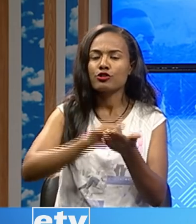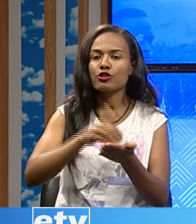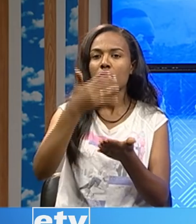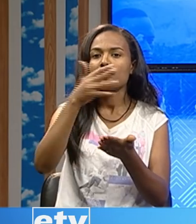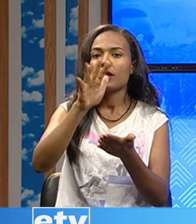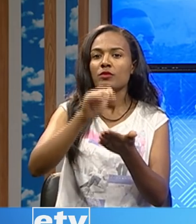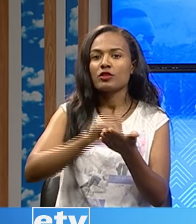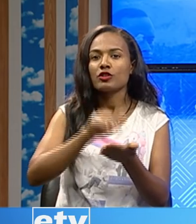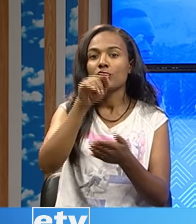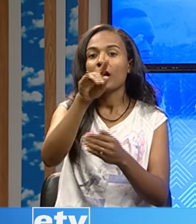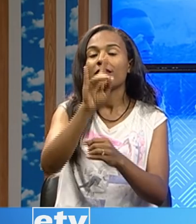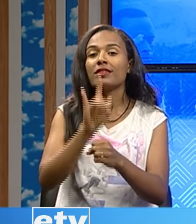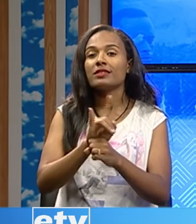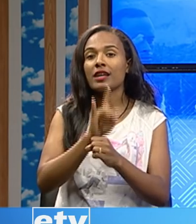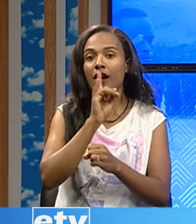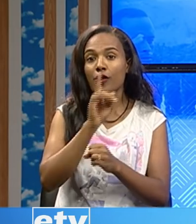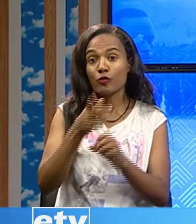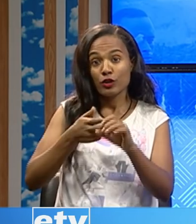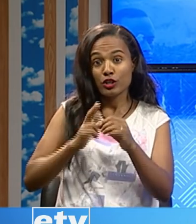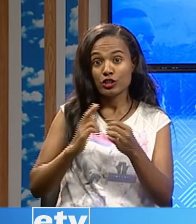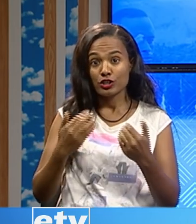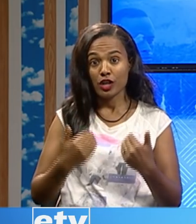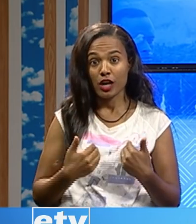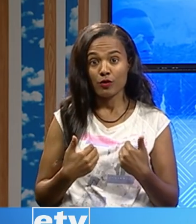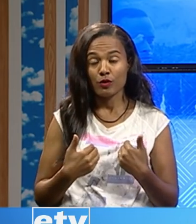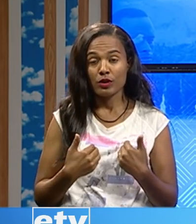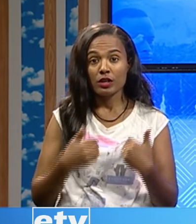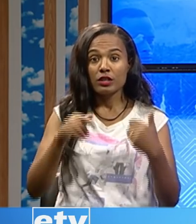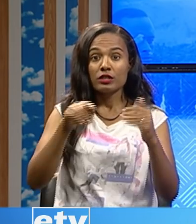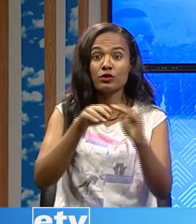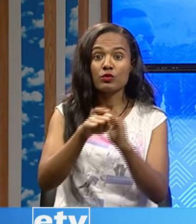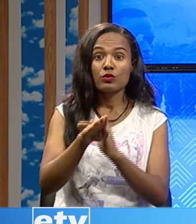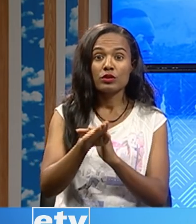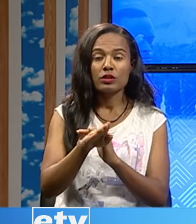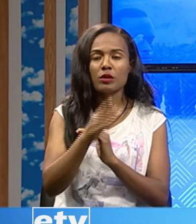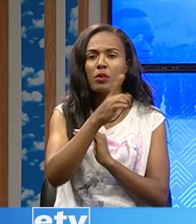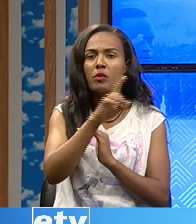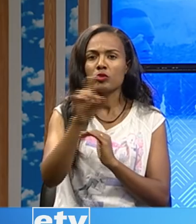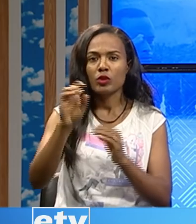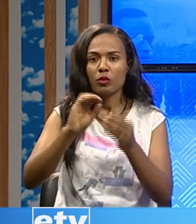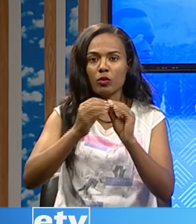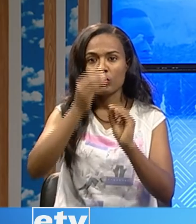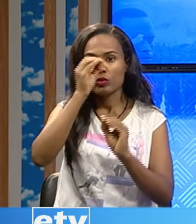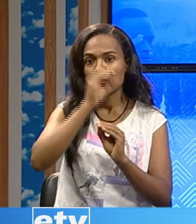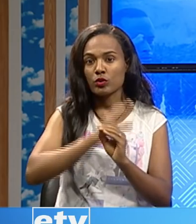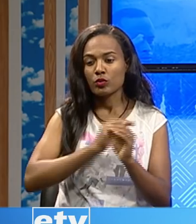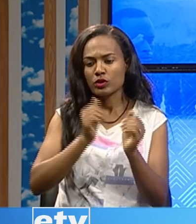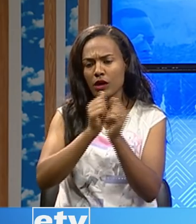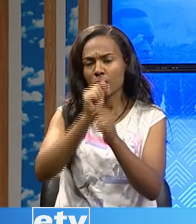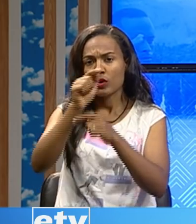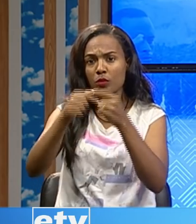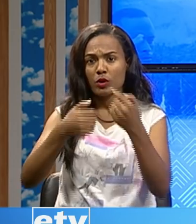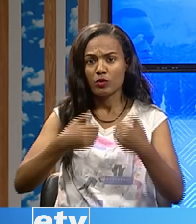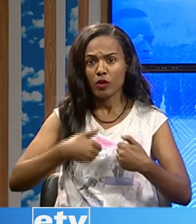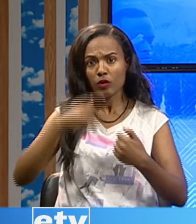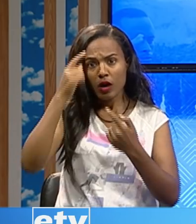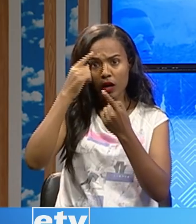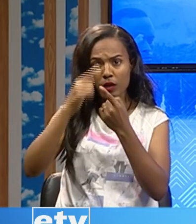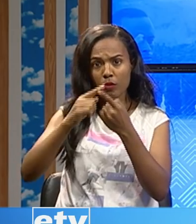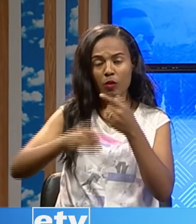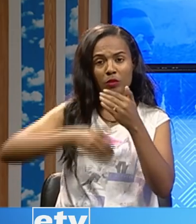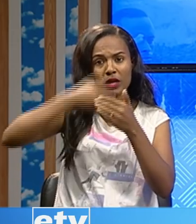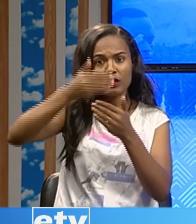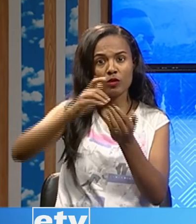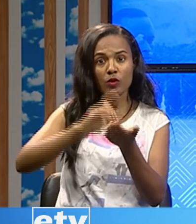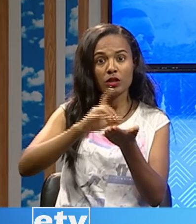10000 15000 ያንተ ዜጋ ነው እየሸሸ ያለው እዚህ ውስጥ በመቶ የሚቆጠሩ ሰዎች አሉ አብሮ የሚሄዱ አላማቸው